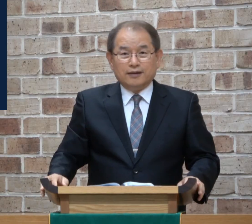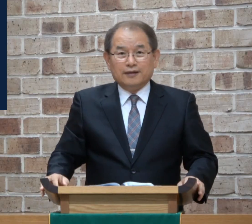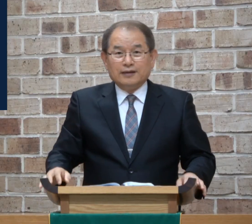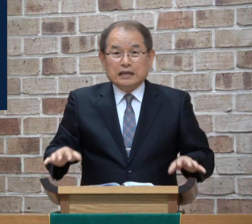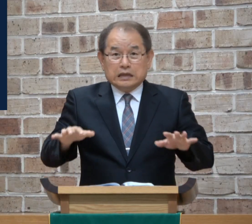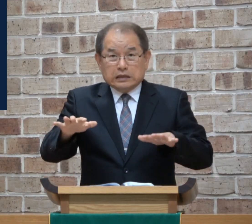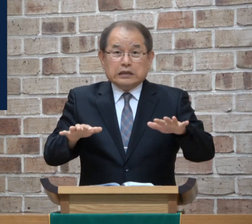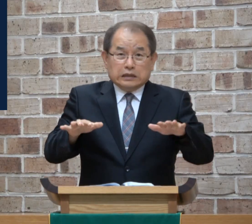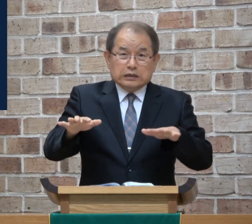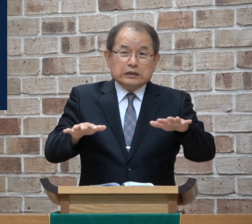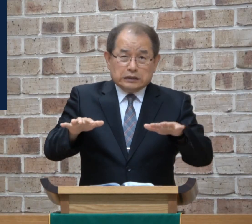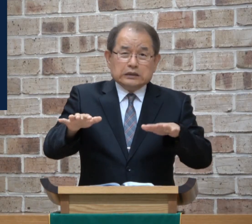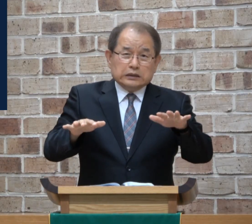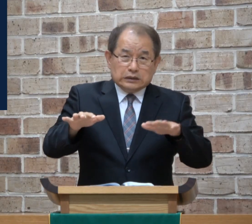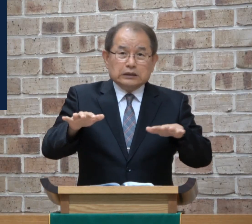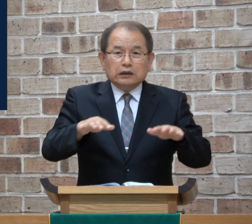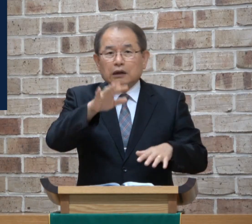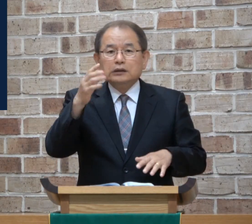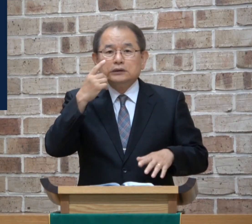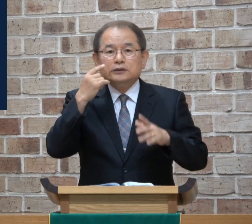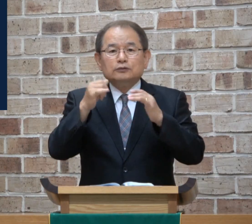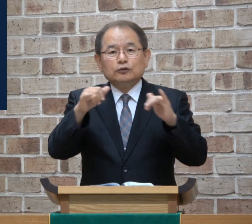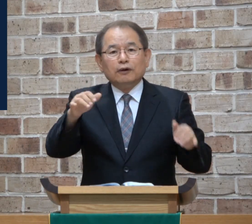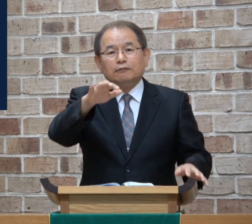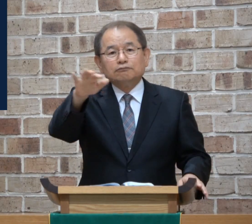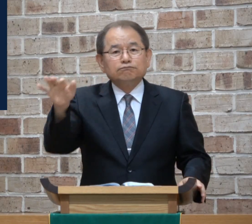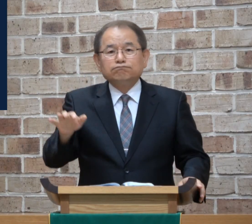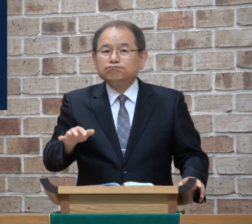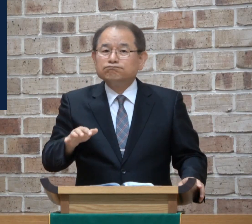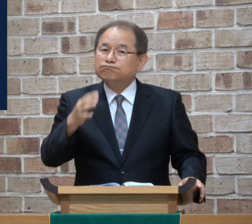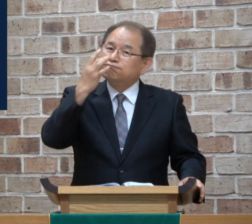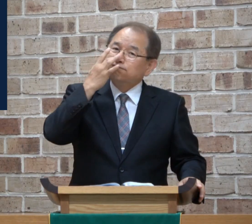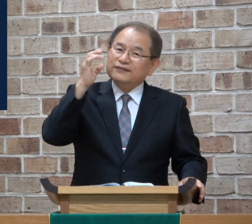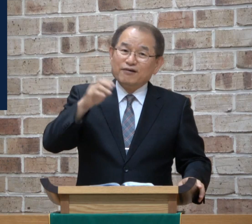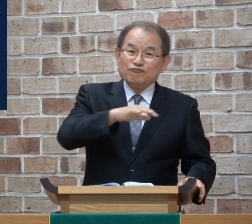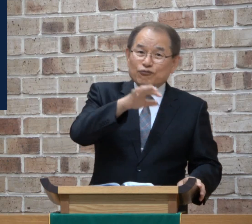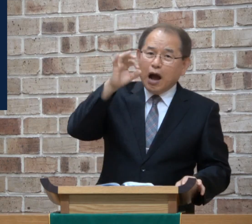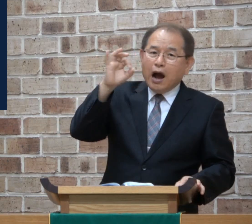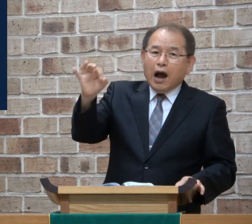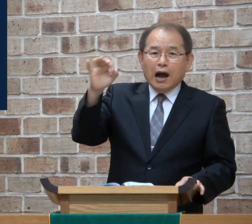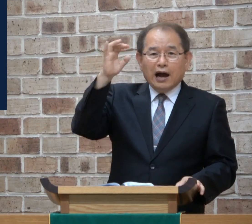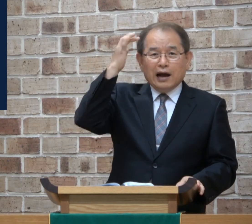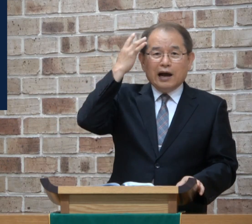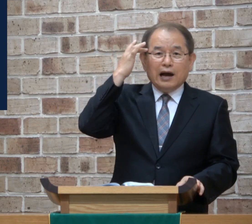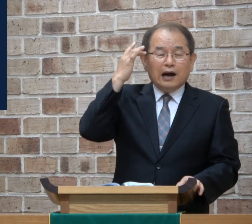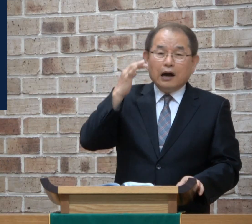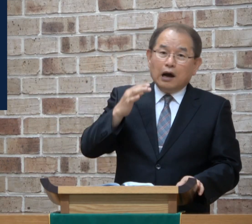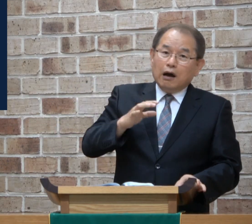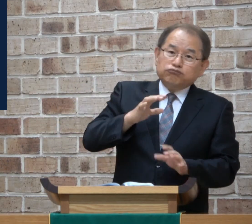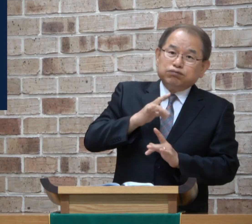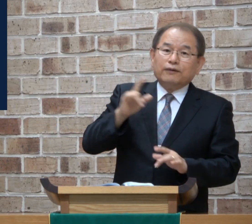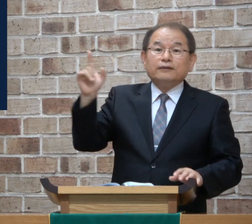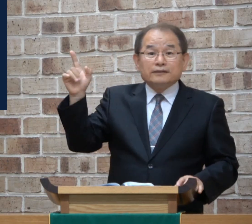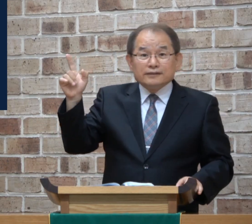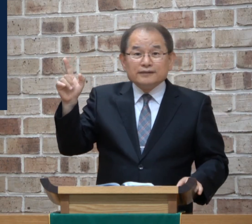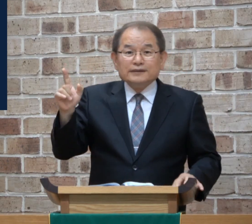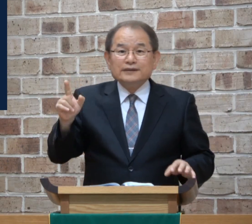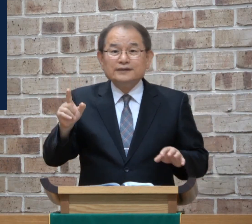합니다. 계속 땅이 흔들거리고 해서 그런 일본에 거주하는 사람들은 늘 자주 일어나는 지진이라서